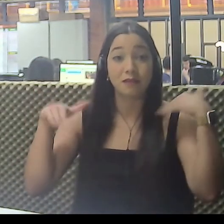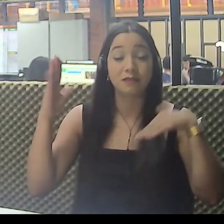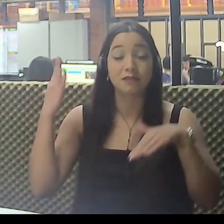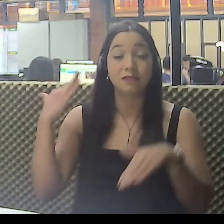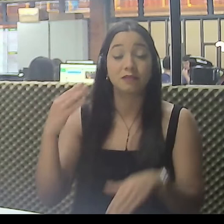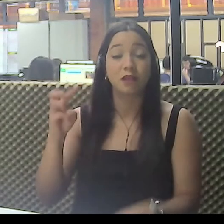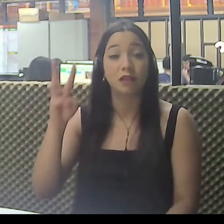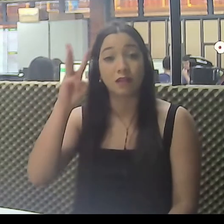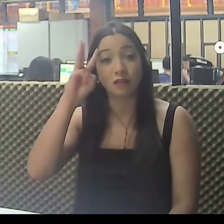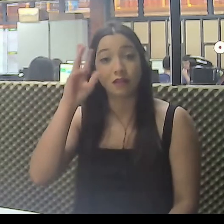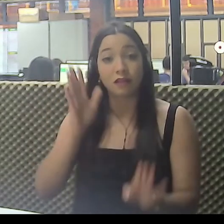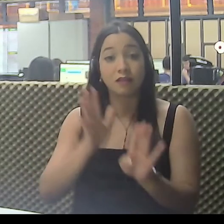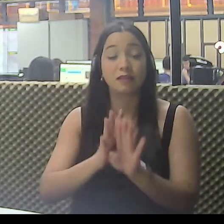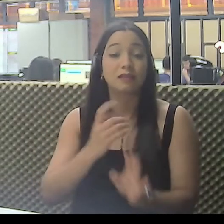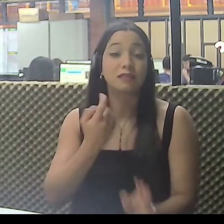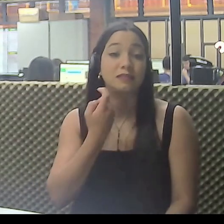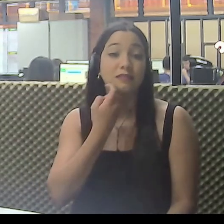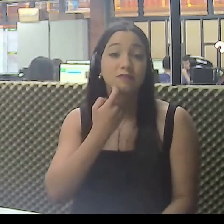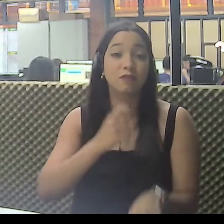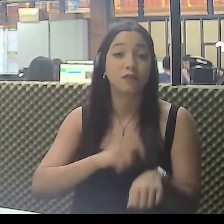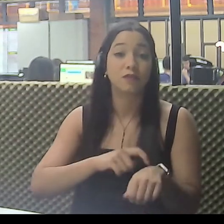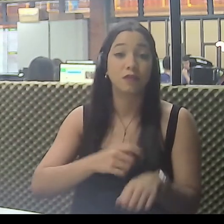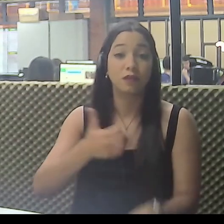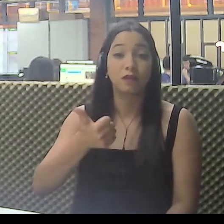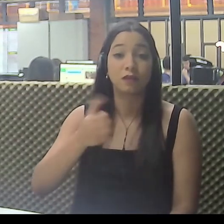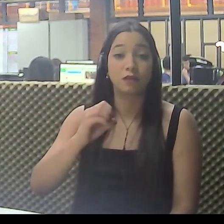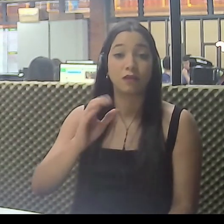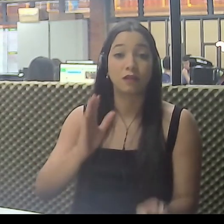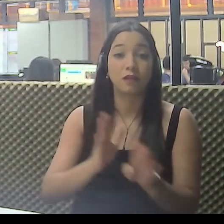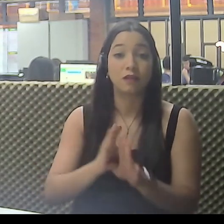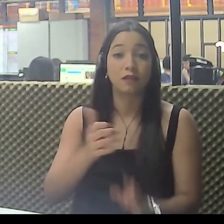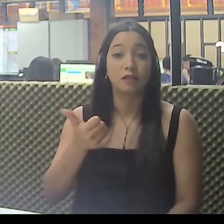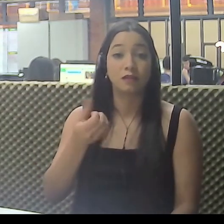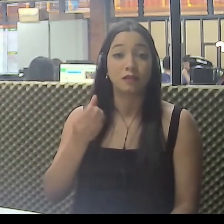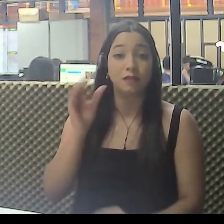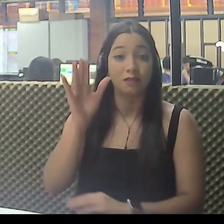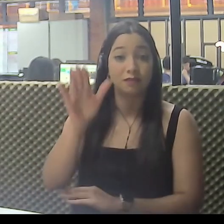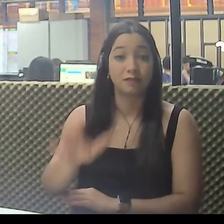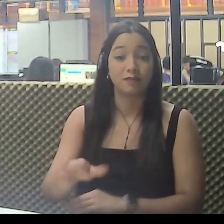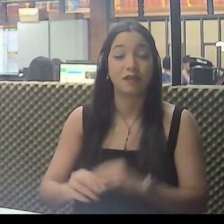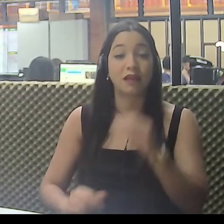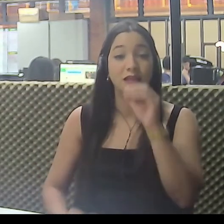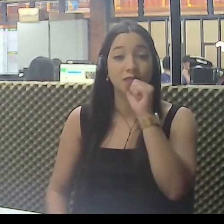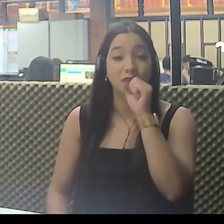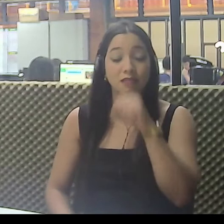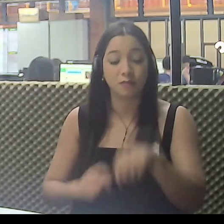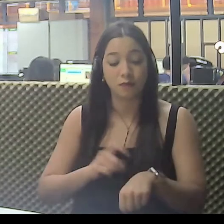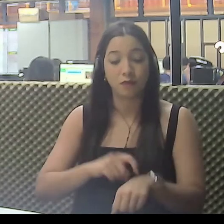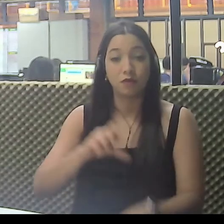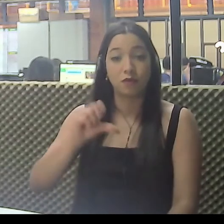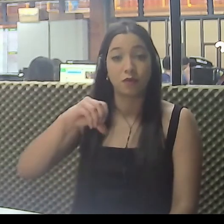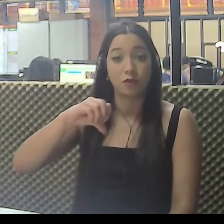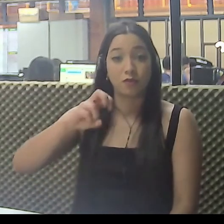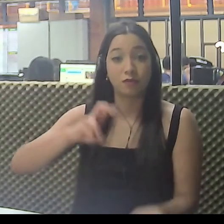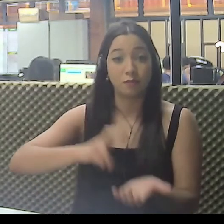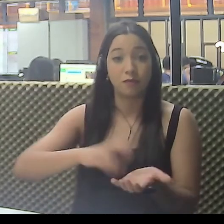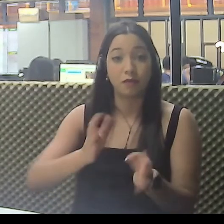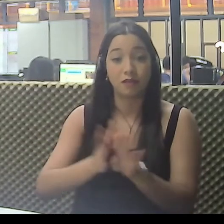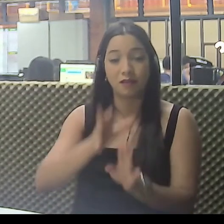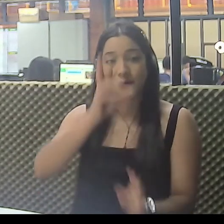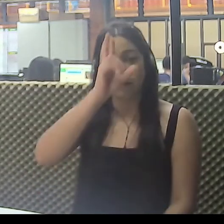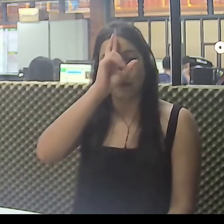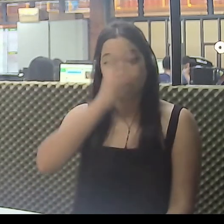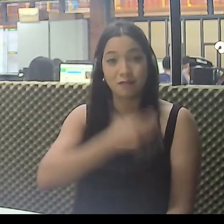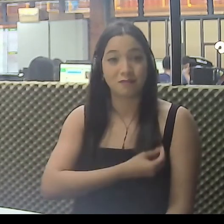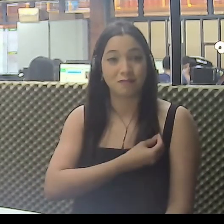realizados de terça a sexta-feira, das 10 horas da manhã até as 4 da tarde, e aos sábados, das 9 da manhã ao meio-dia, com